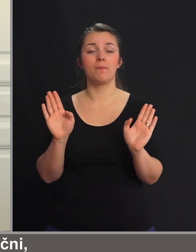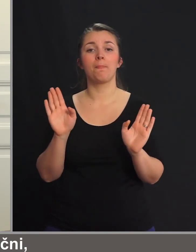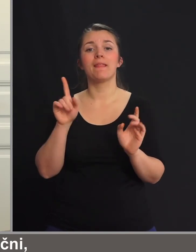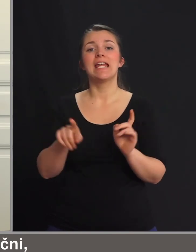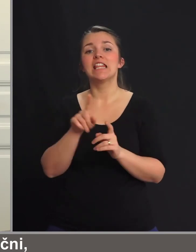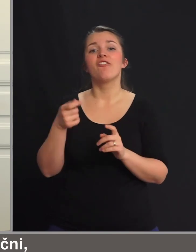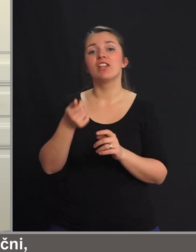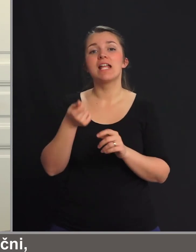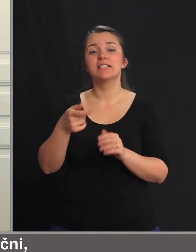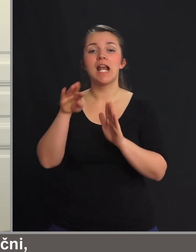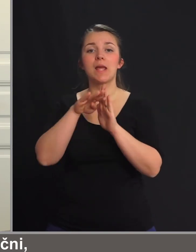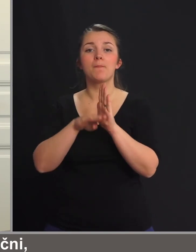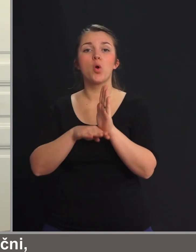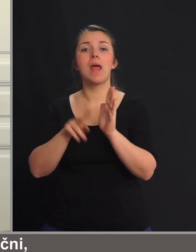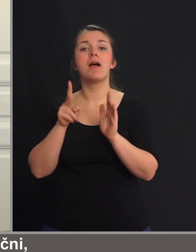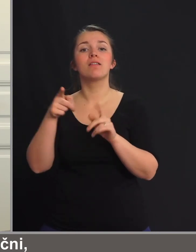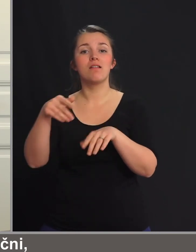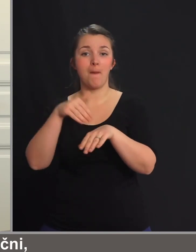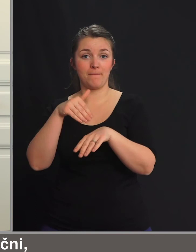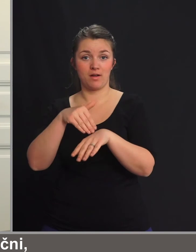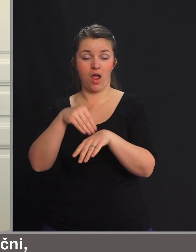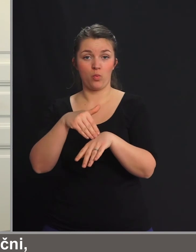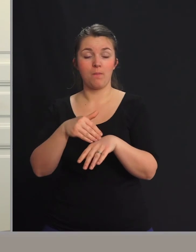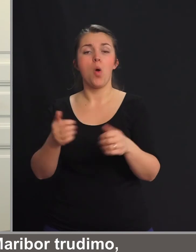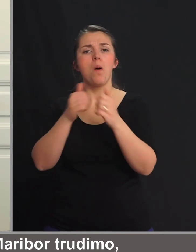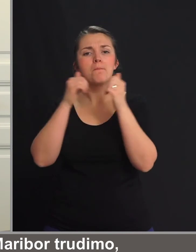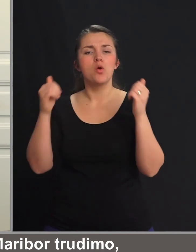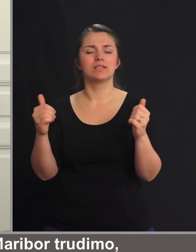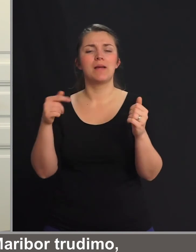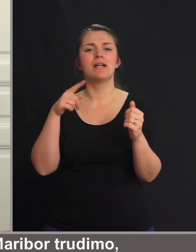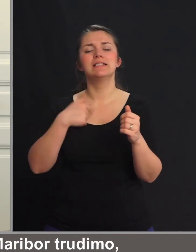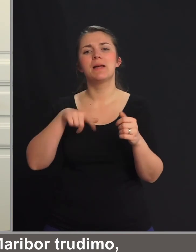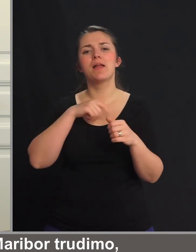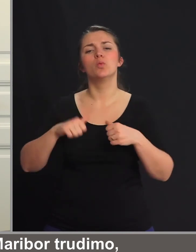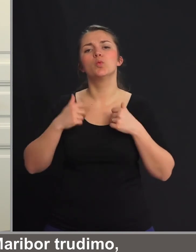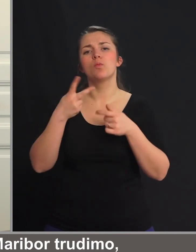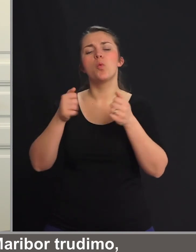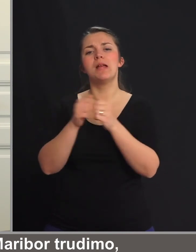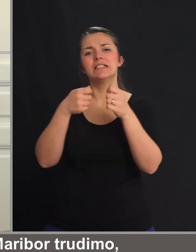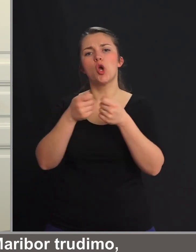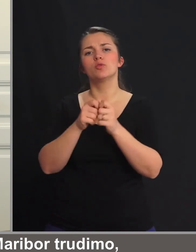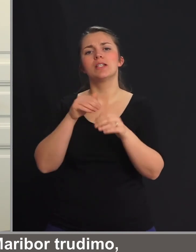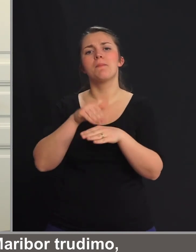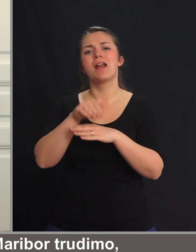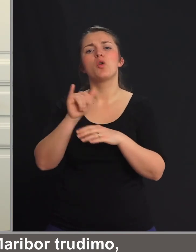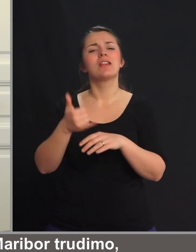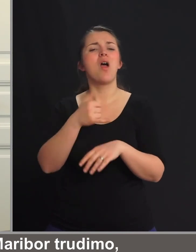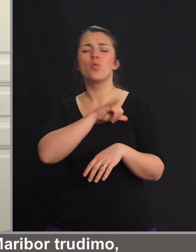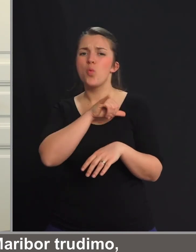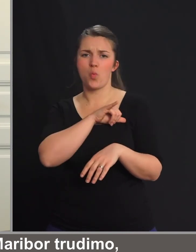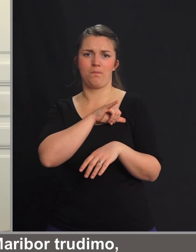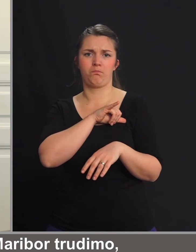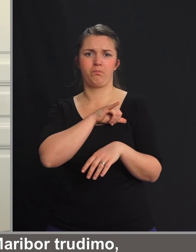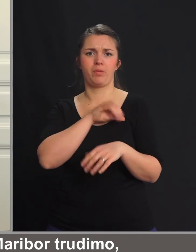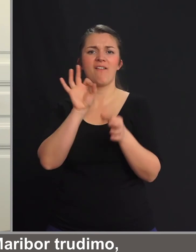in financiranje programa, ki ga prijavljamo. Posebej se pa trudimo v mestni občini Maribor, da